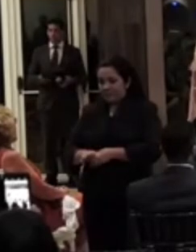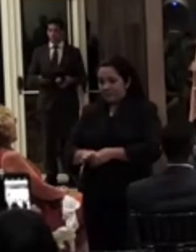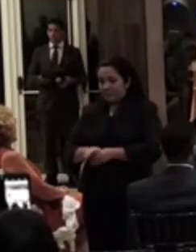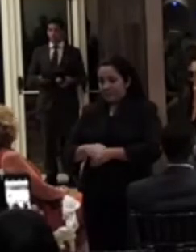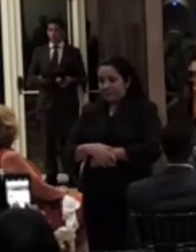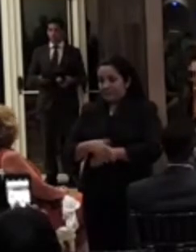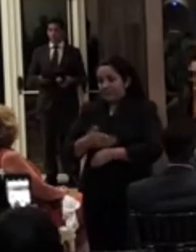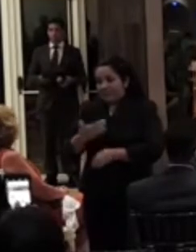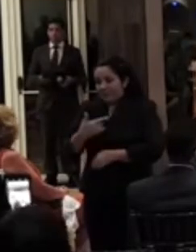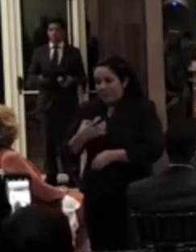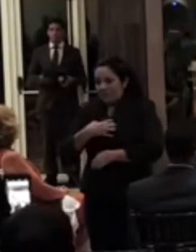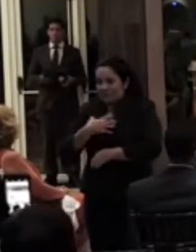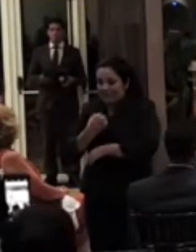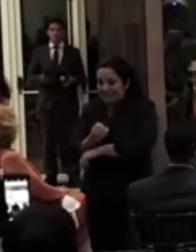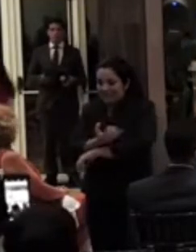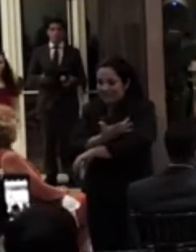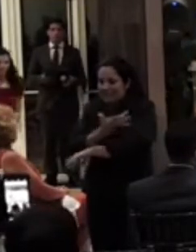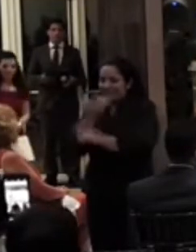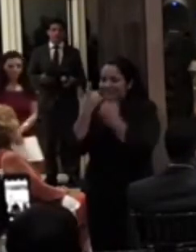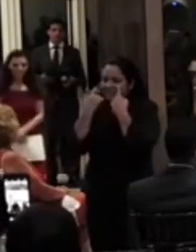vou conseguir, mas eu vou tentar.